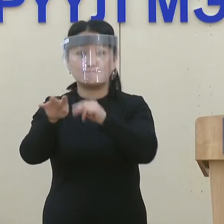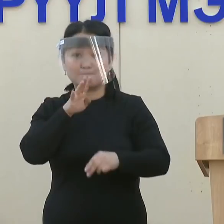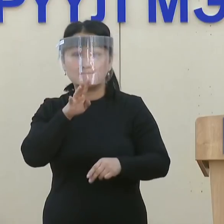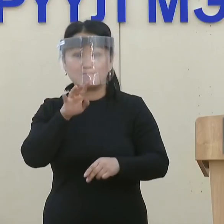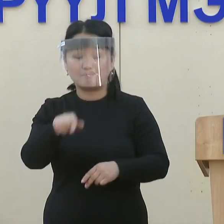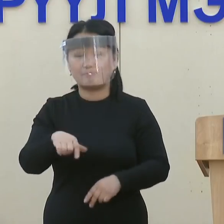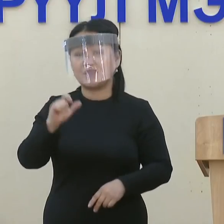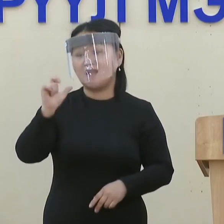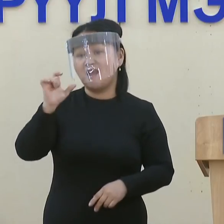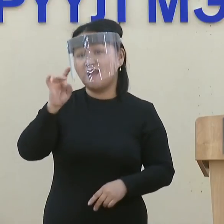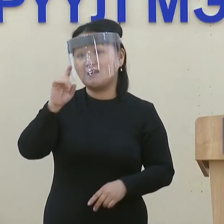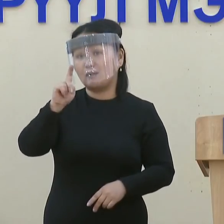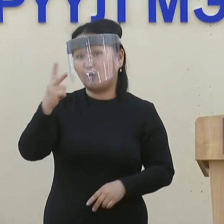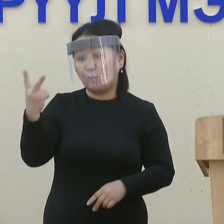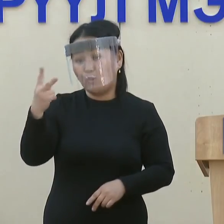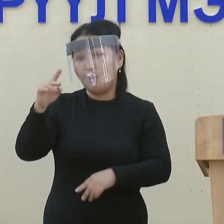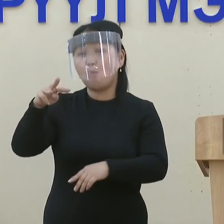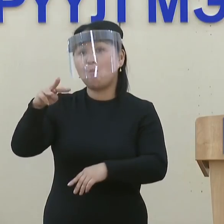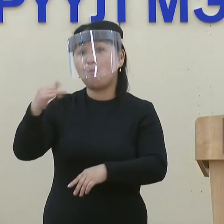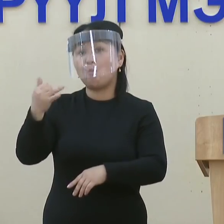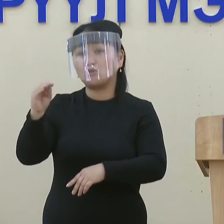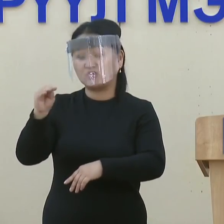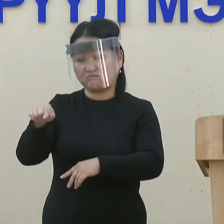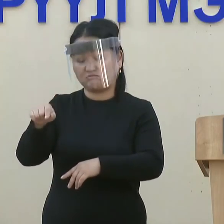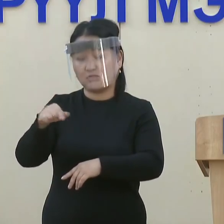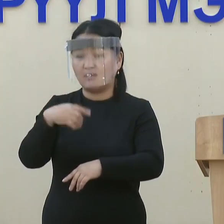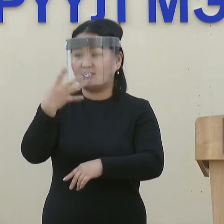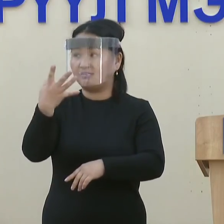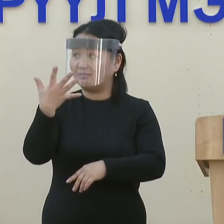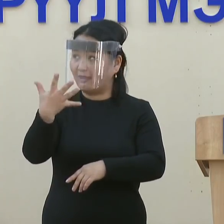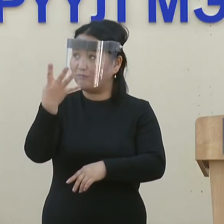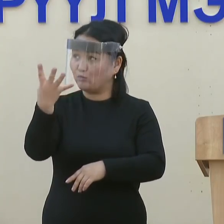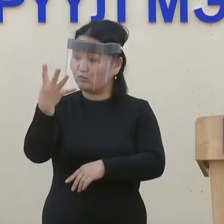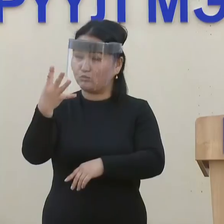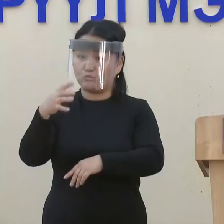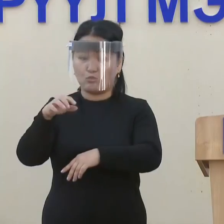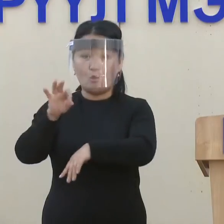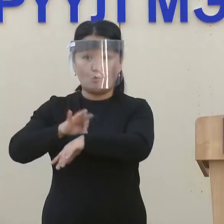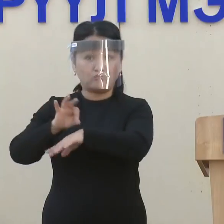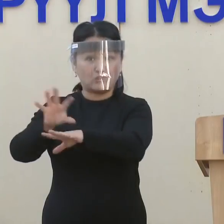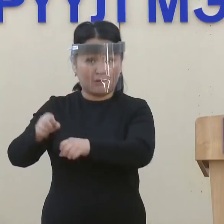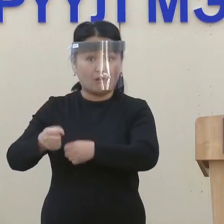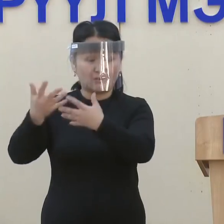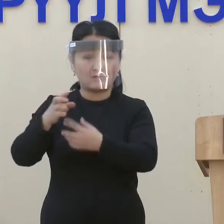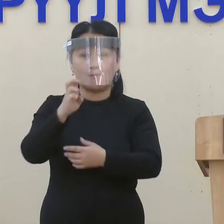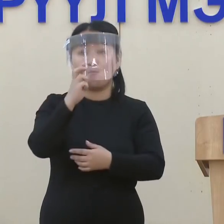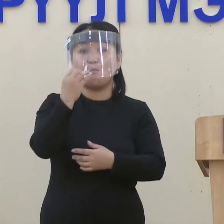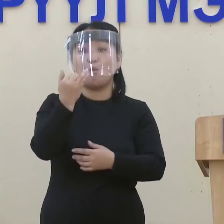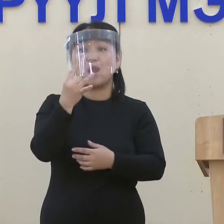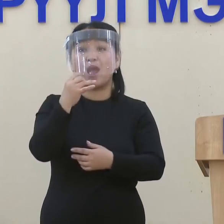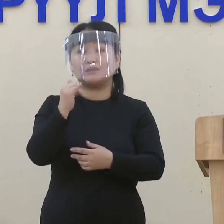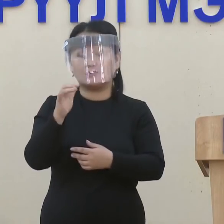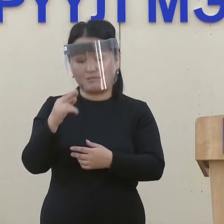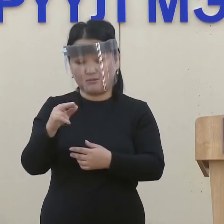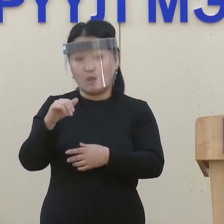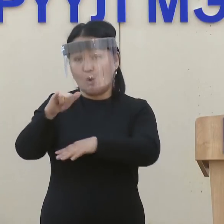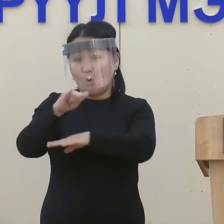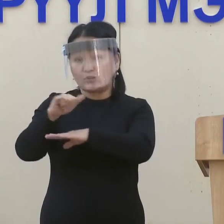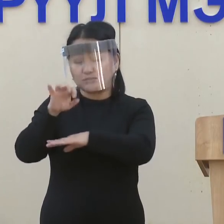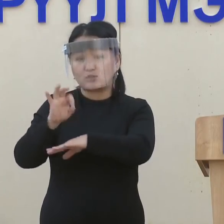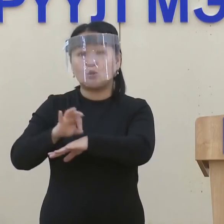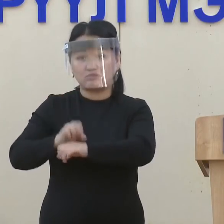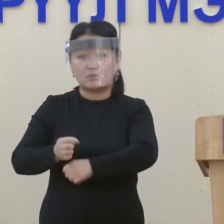хурш эрхүү мужид бол тохиолдол бас 57 тохиолдол бүртгэгдсэн. За бориад улсад бас өвчлөл нэмэгдсэн байна. За